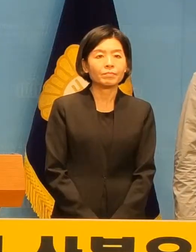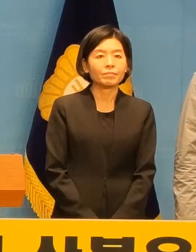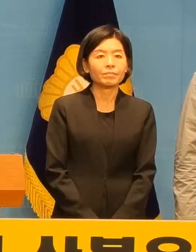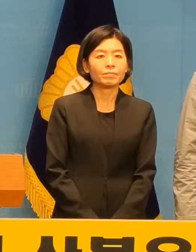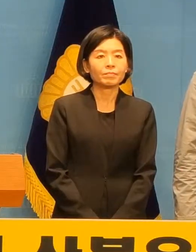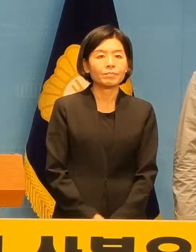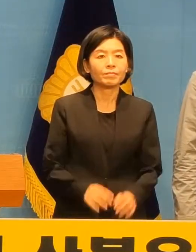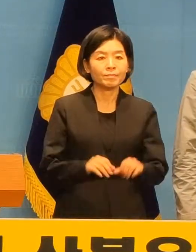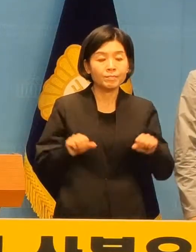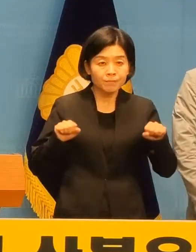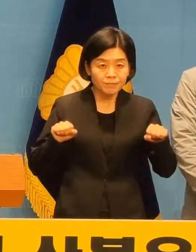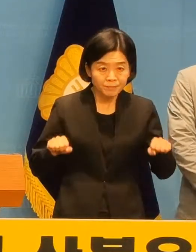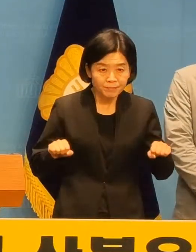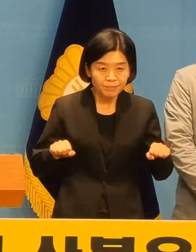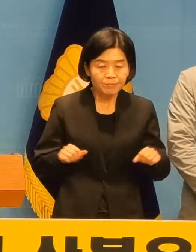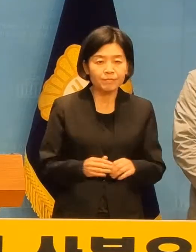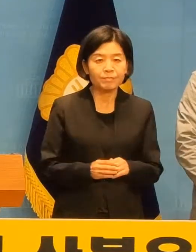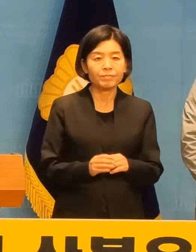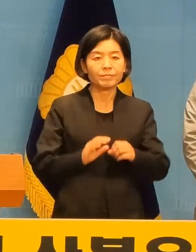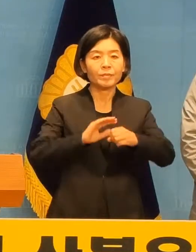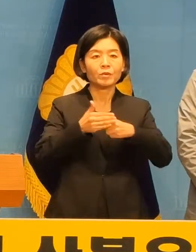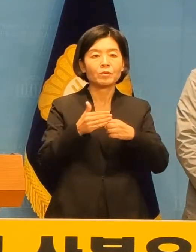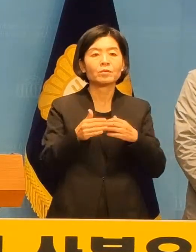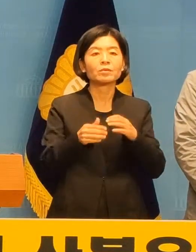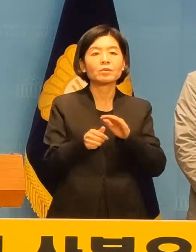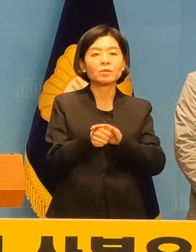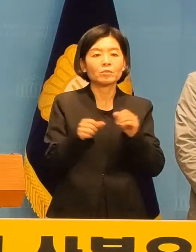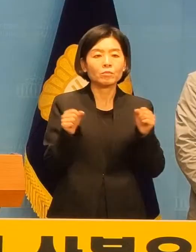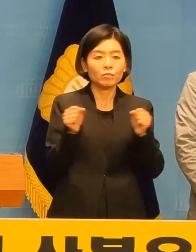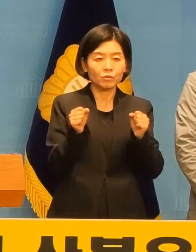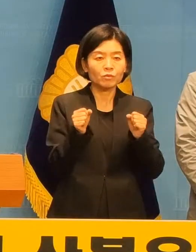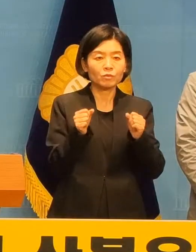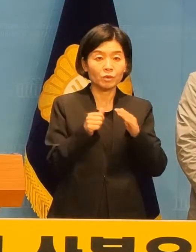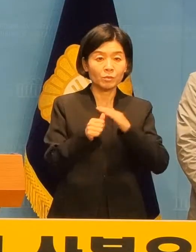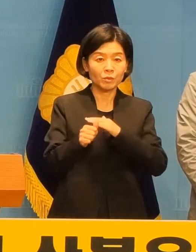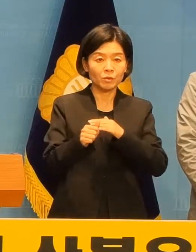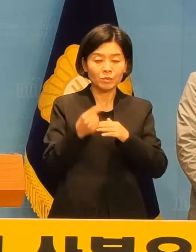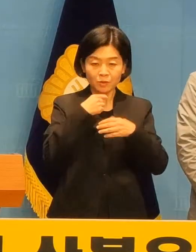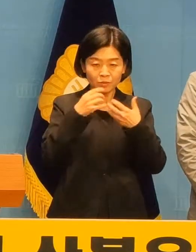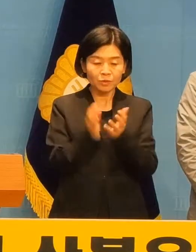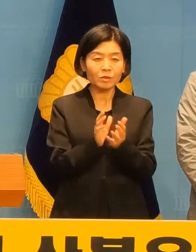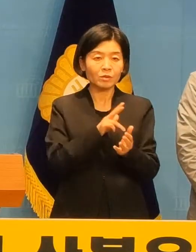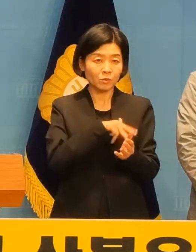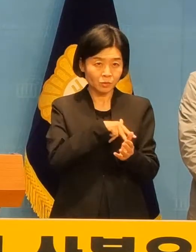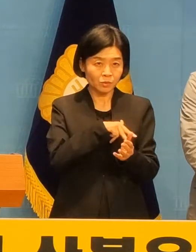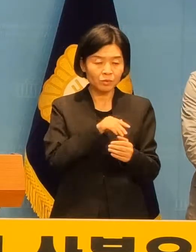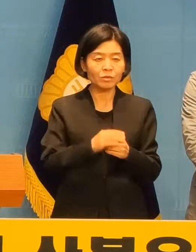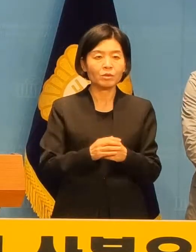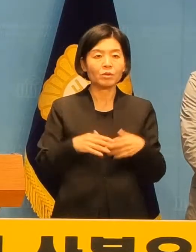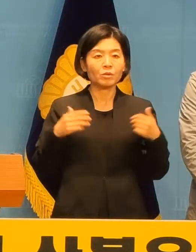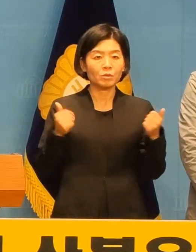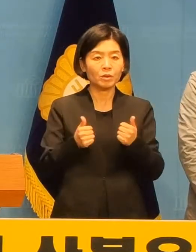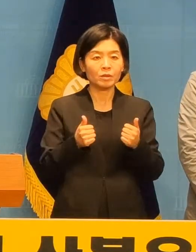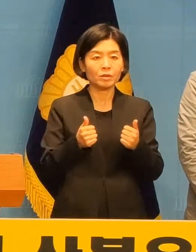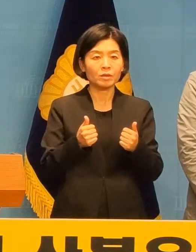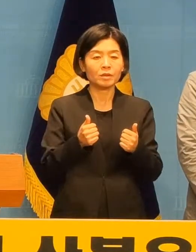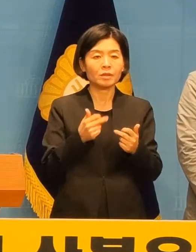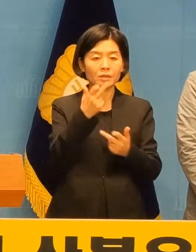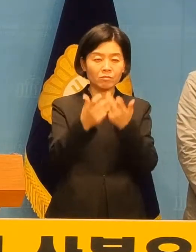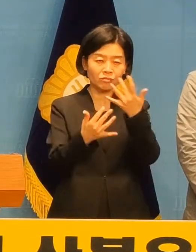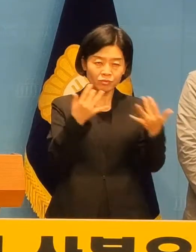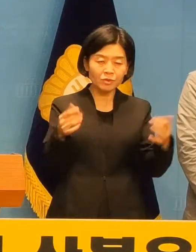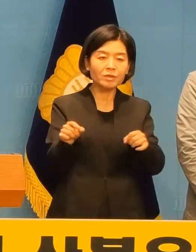예, 안녕하십니까. 대구 경북을 대표하는 더불어민주당 국회의원이자 국회 산불특위